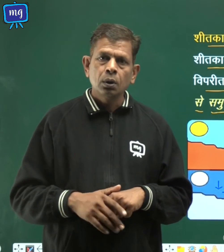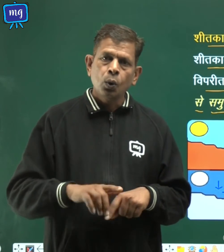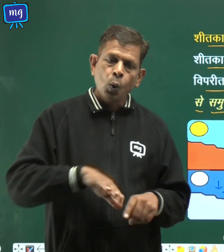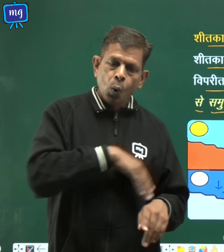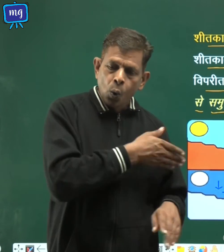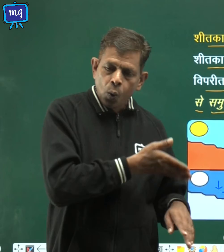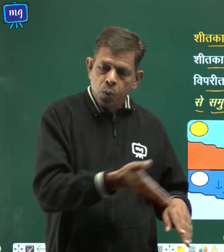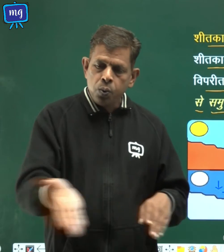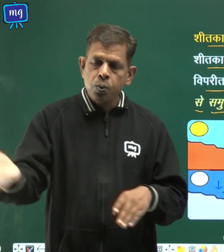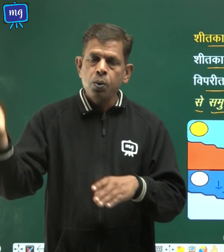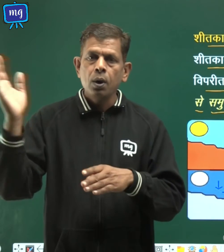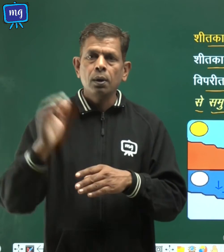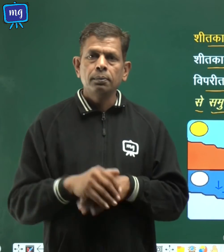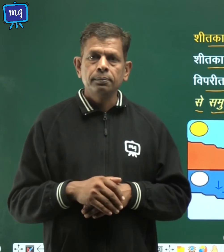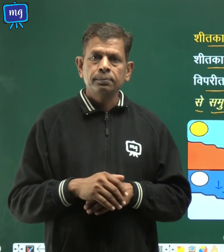बहती है।